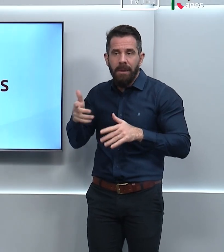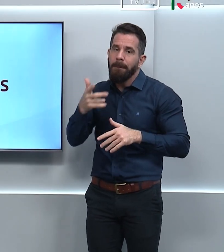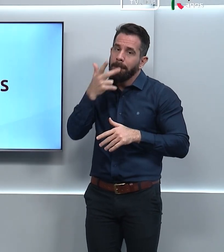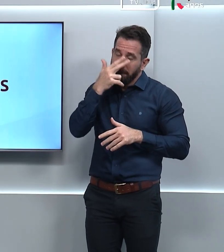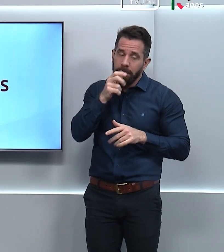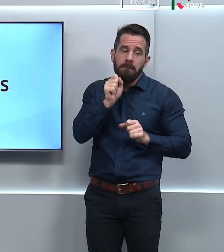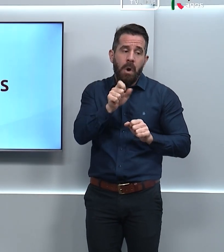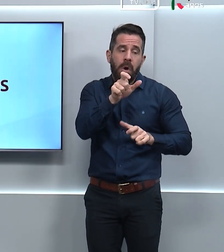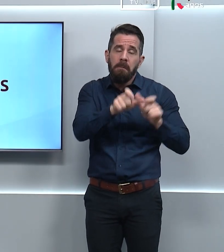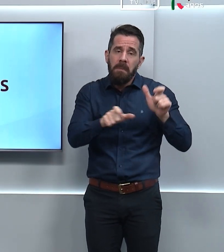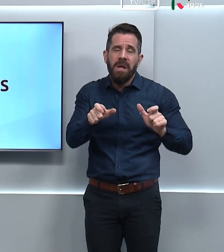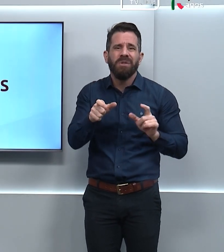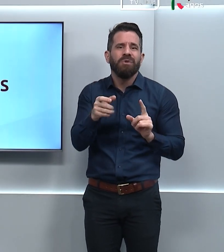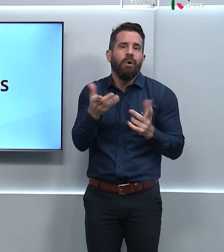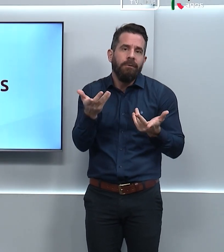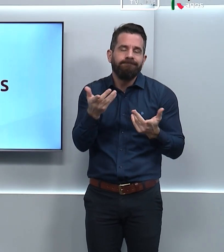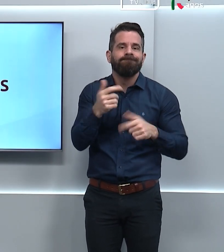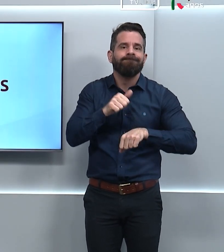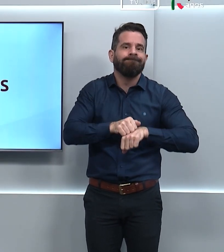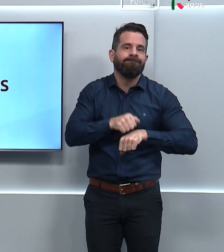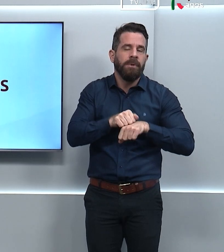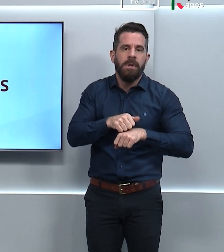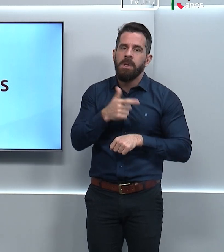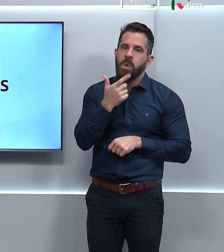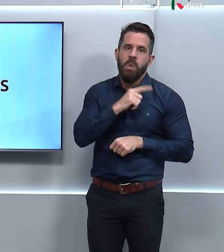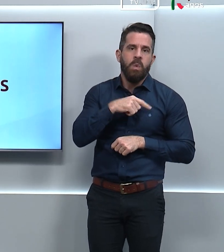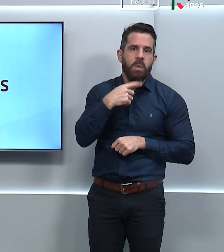pessoas em vulnerabilidade, de pessoas que muitas vezes